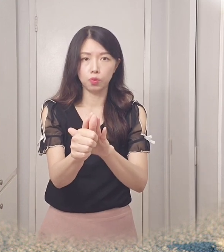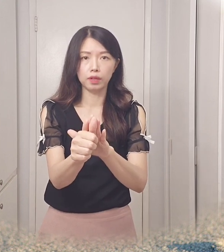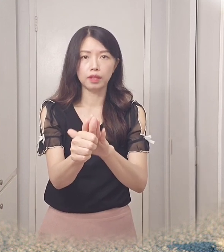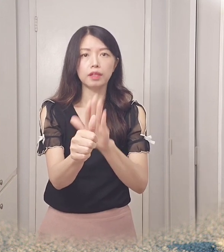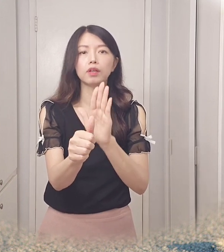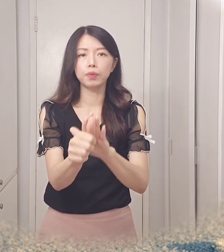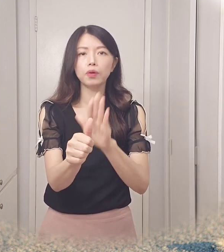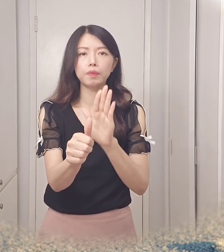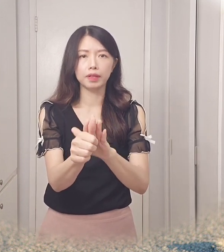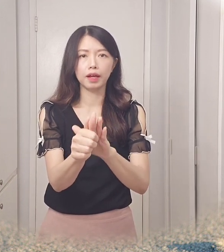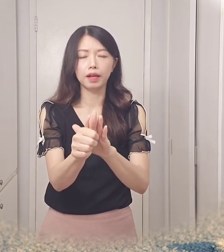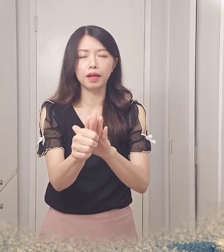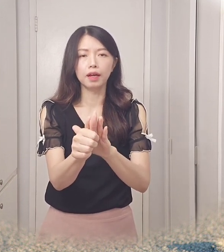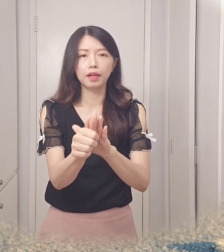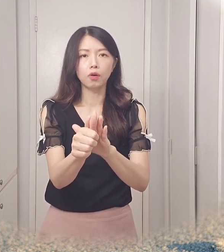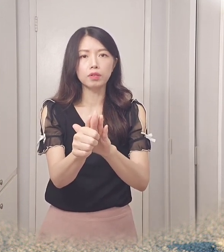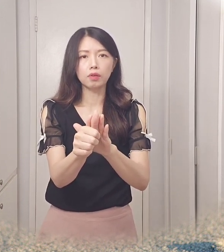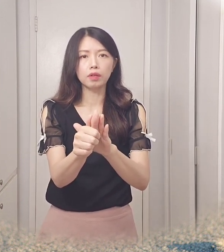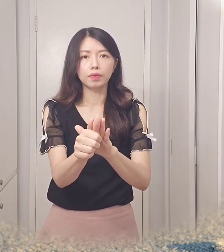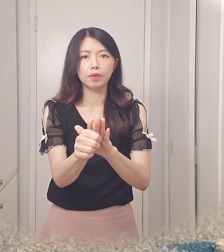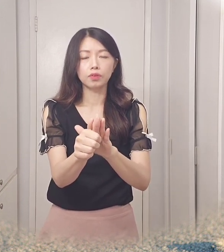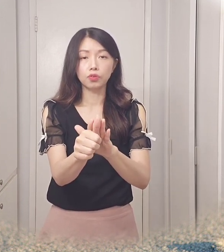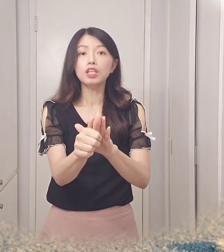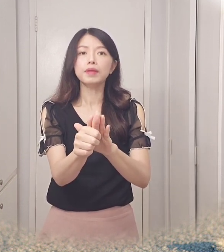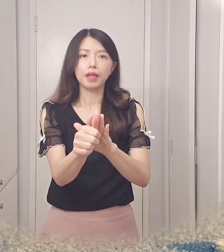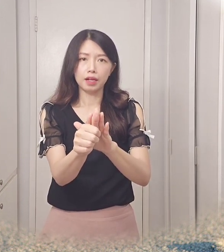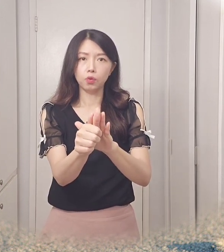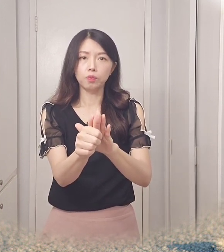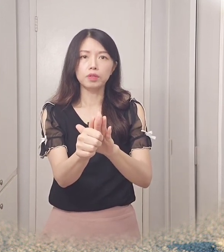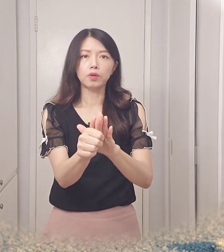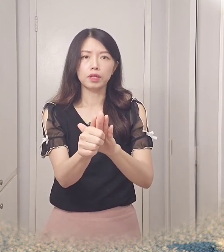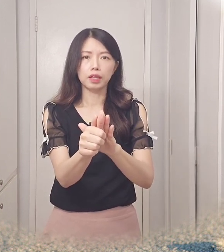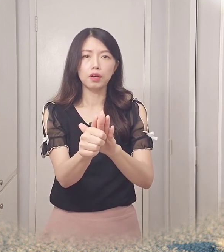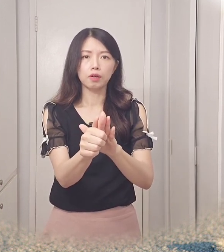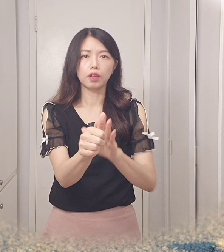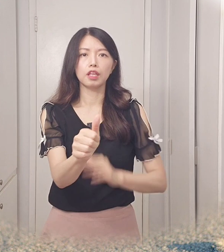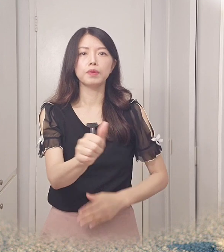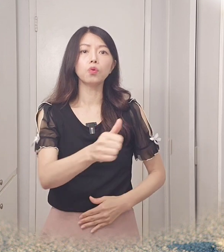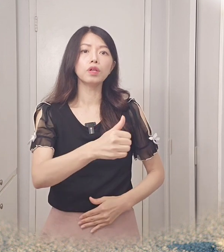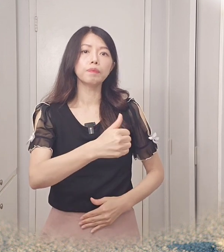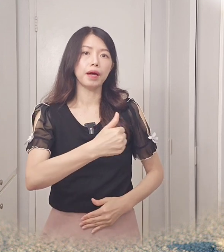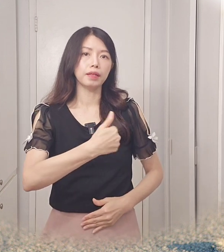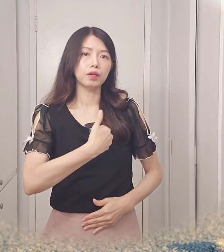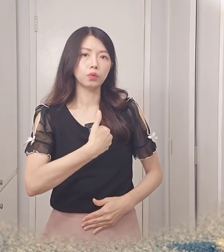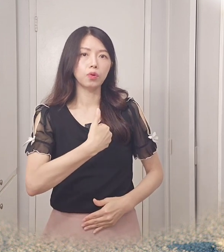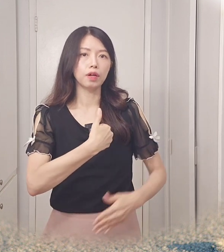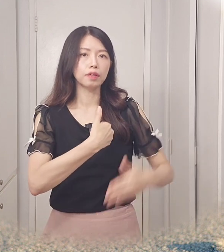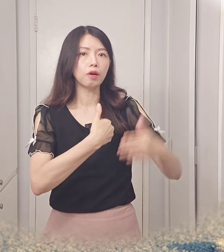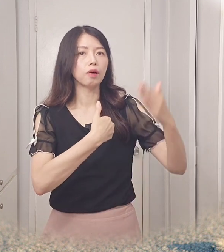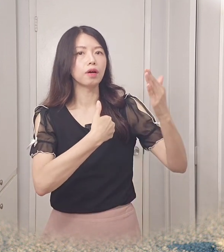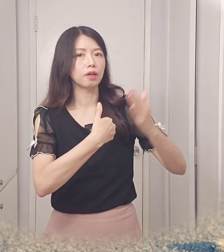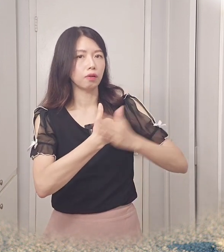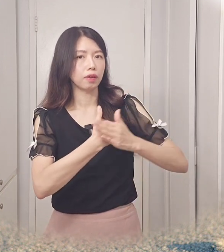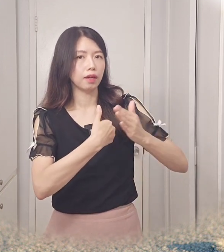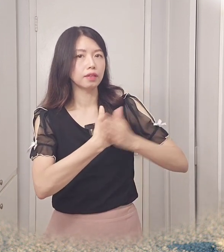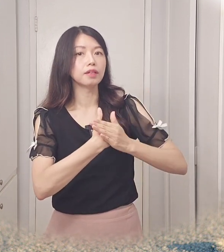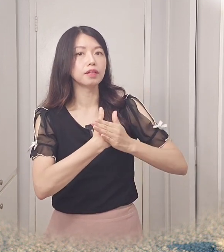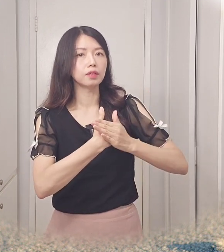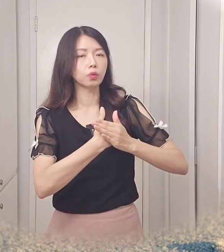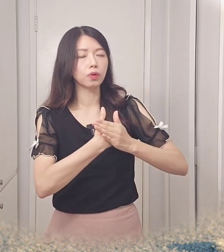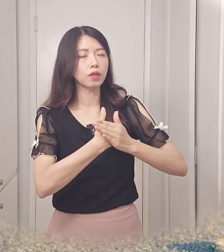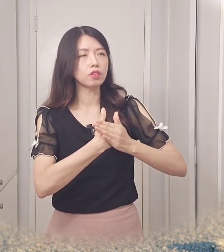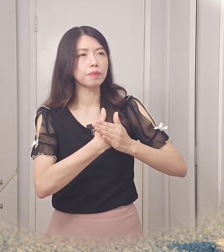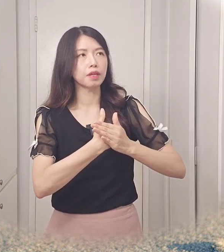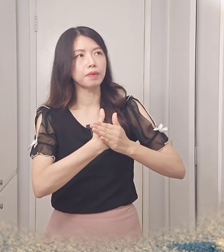누군가를 도울 때는 이렇게 표현합니다. 여기서는 주님이 나를 돕는 거잖아요. 그렇기 때문에 손을 반대로 돌려서 이렇게